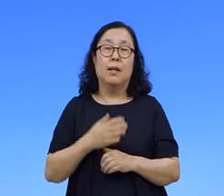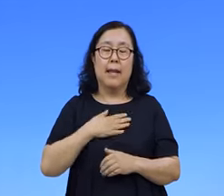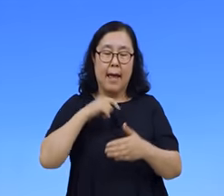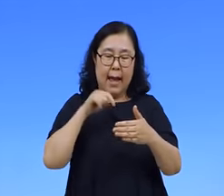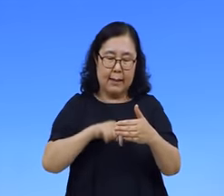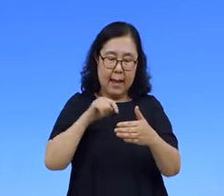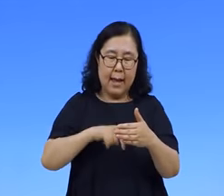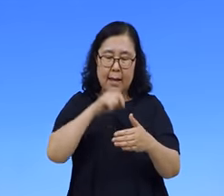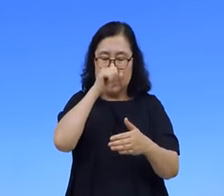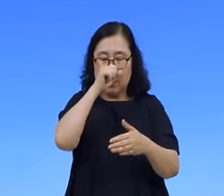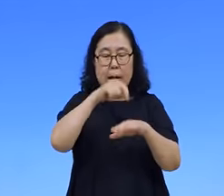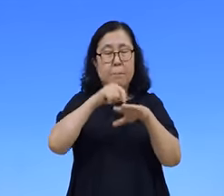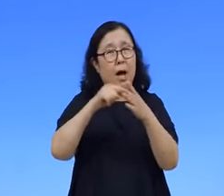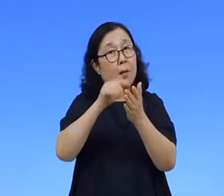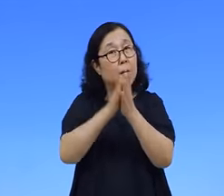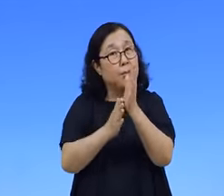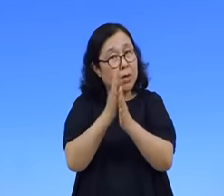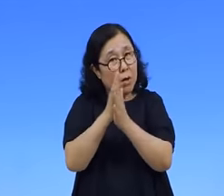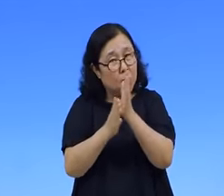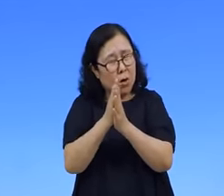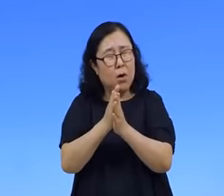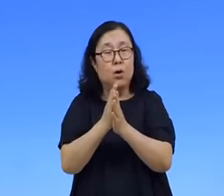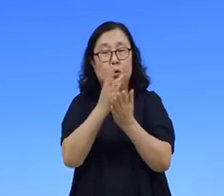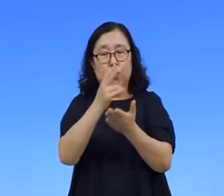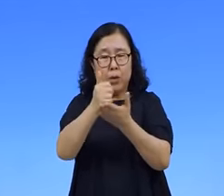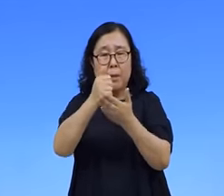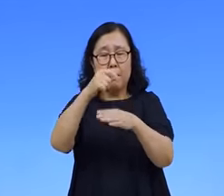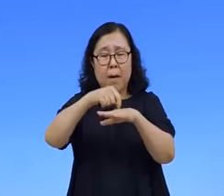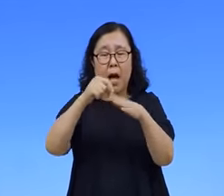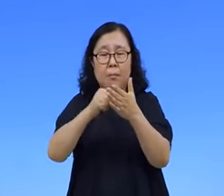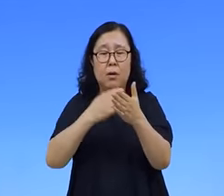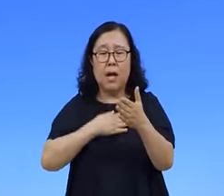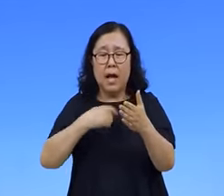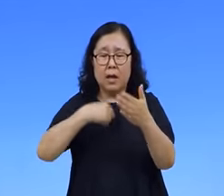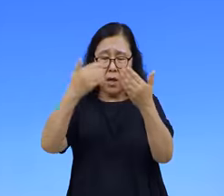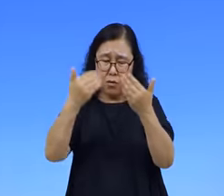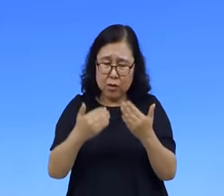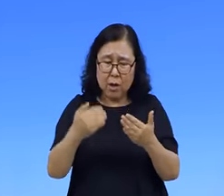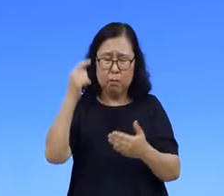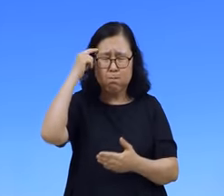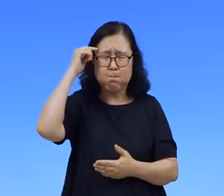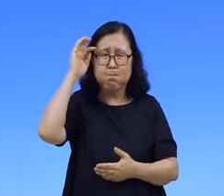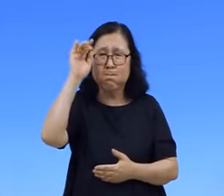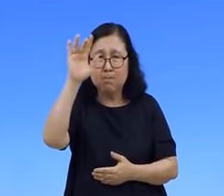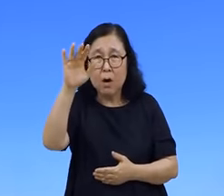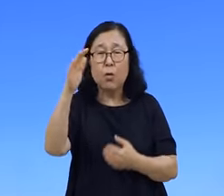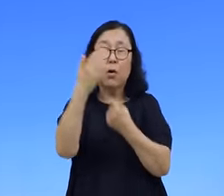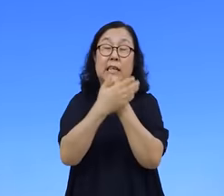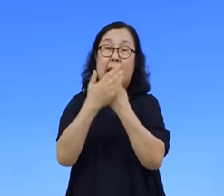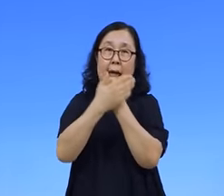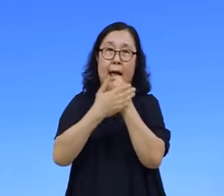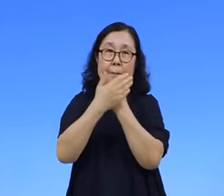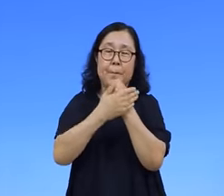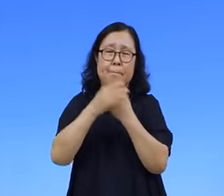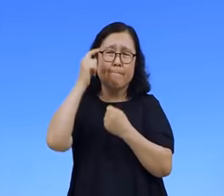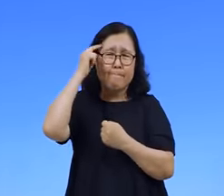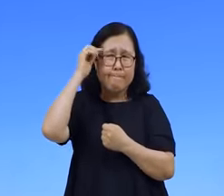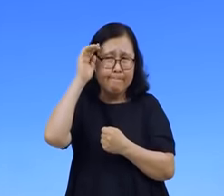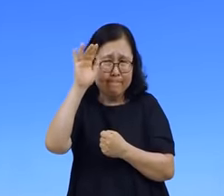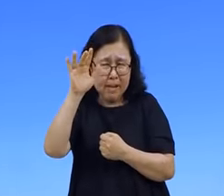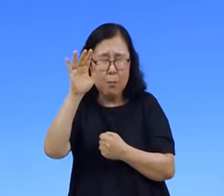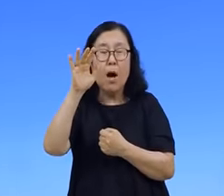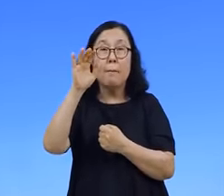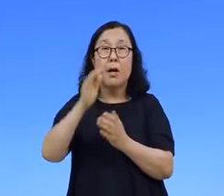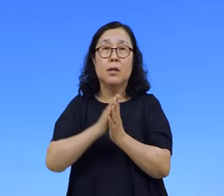안에 선한 마음이 없으니 주님 마음 내게 주시기 원합니다. 늘 그렇게 사모하고 은혜를 갈망하다가 보면은